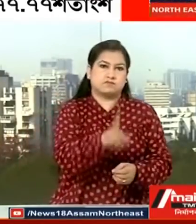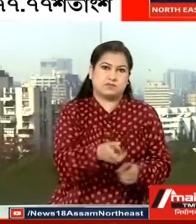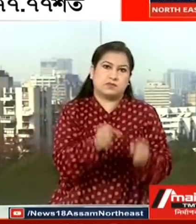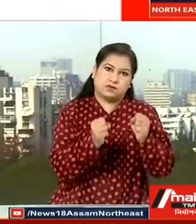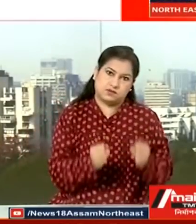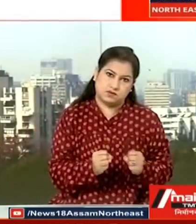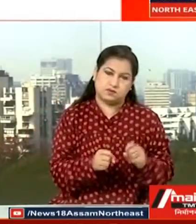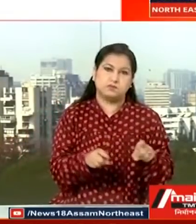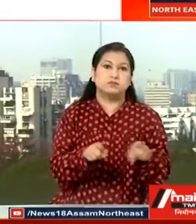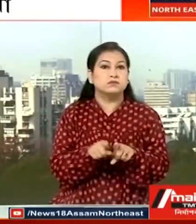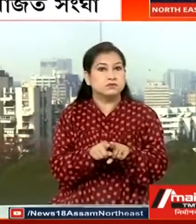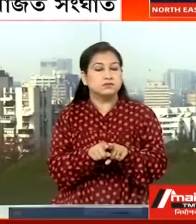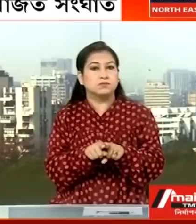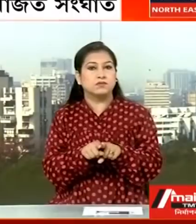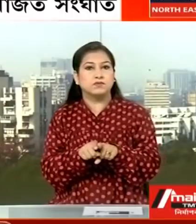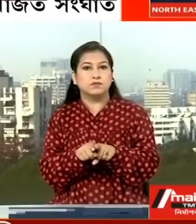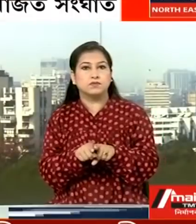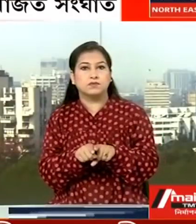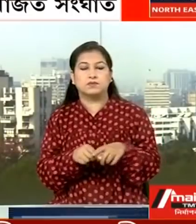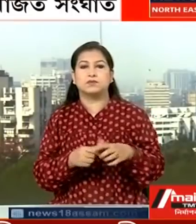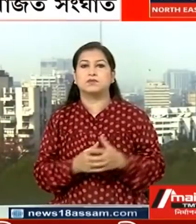दर्शक दीर्घा के अंदर भी